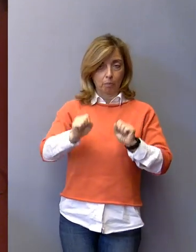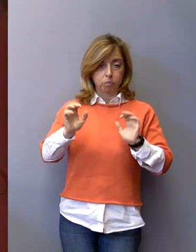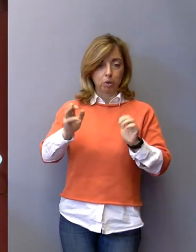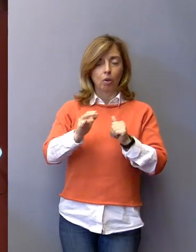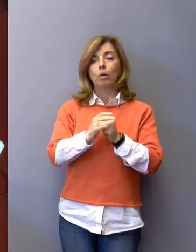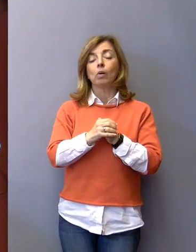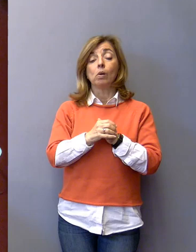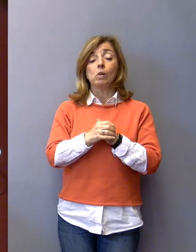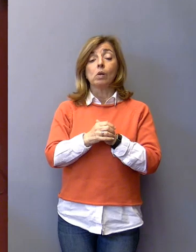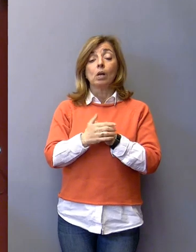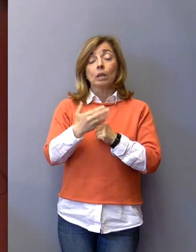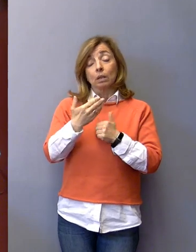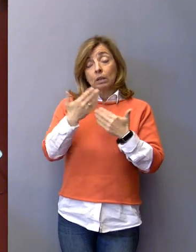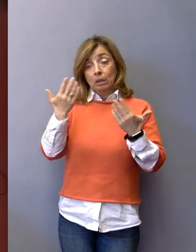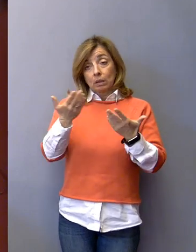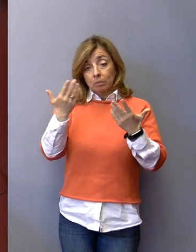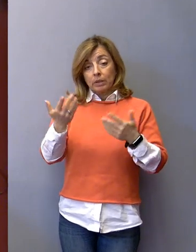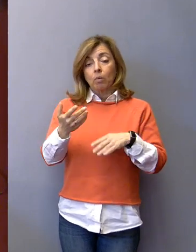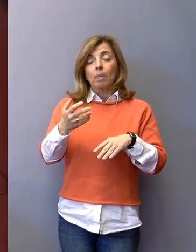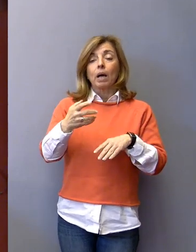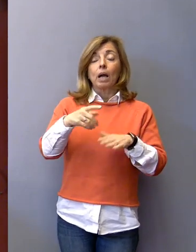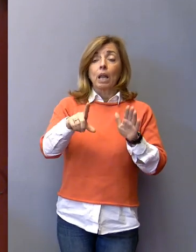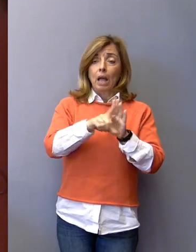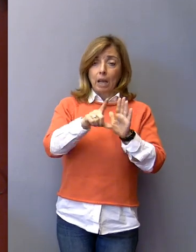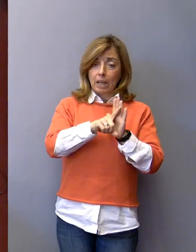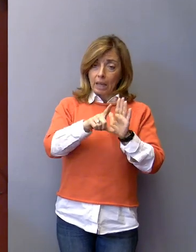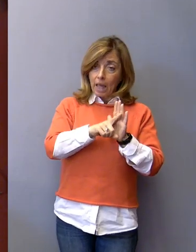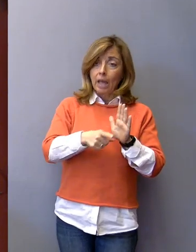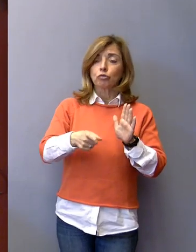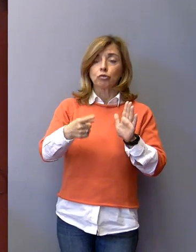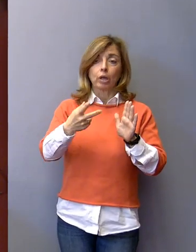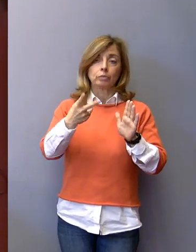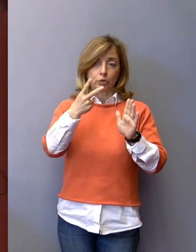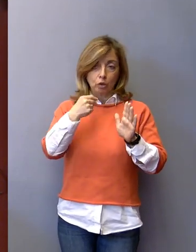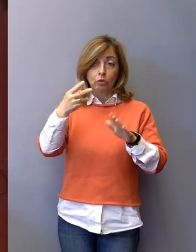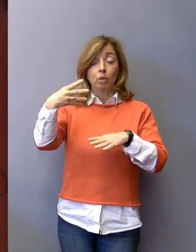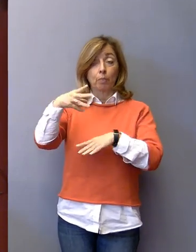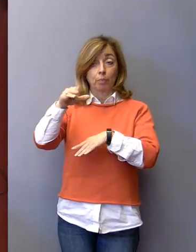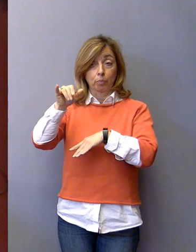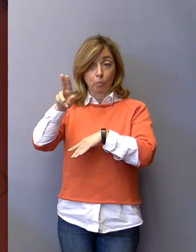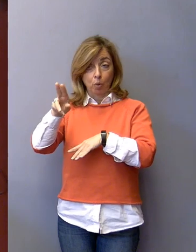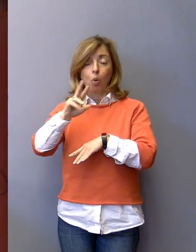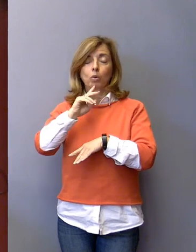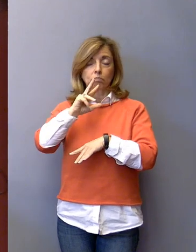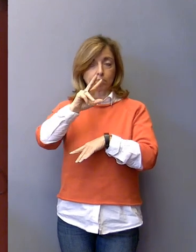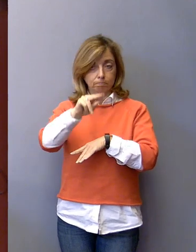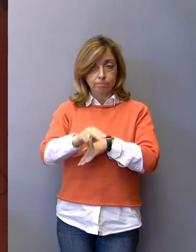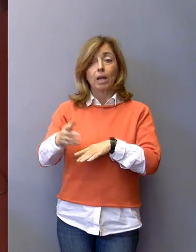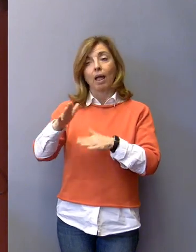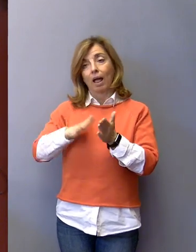solo quindi la legge ce lo dice il Miur ma ce lo dice anche il Partito Democratico non è assolutamente possibile